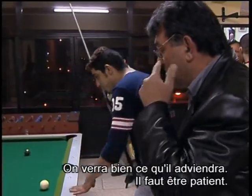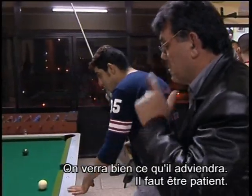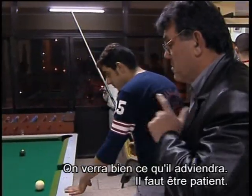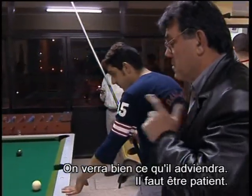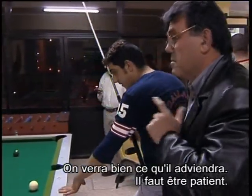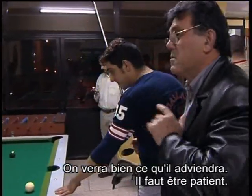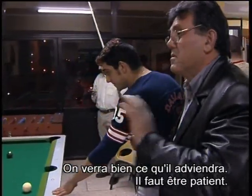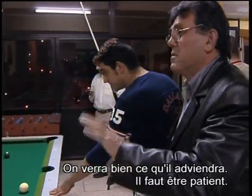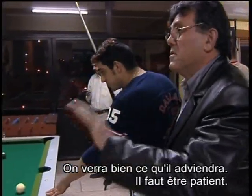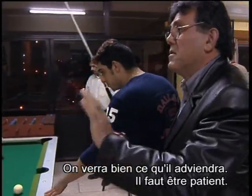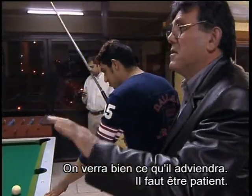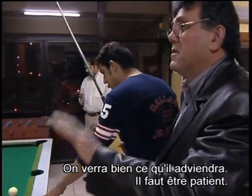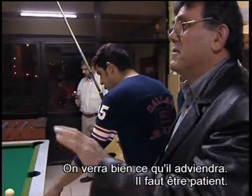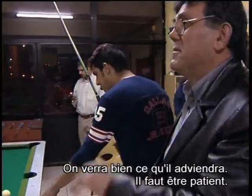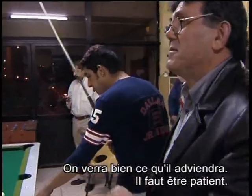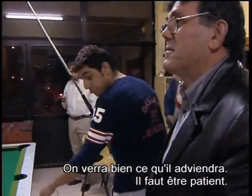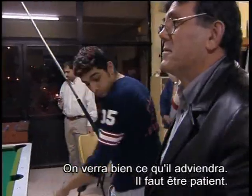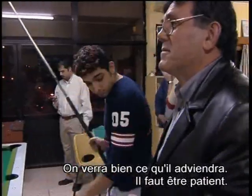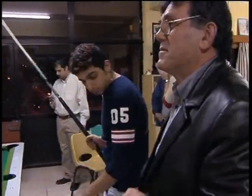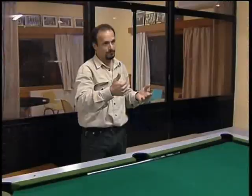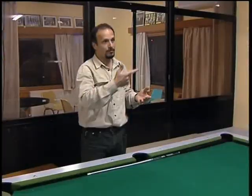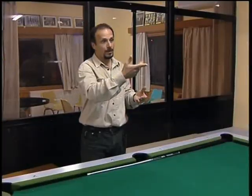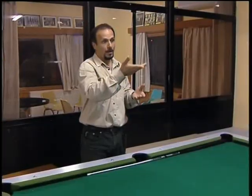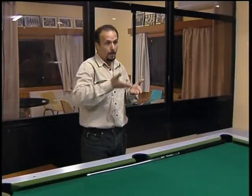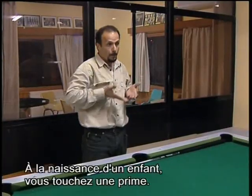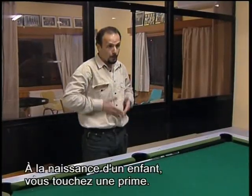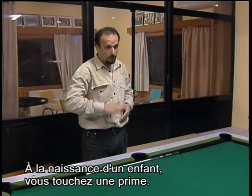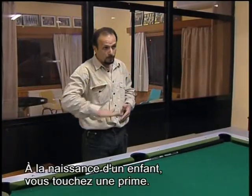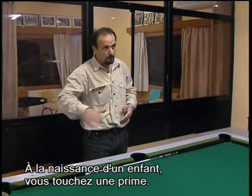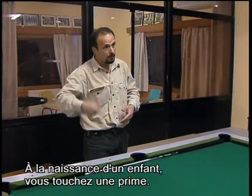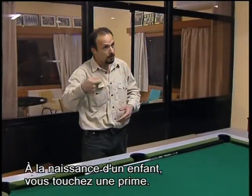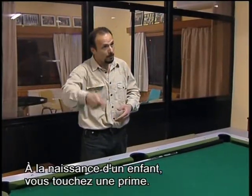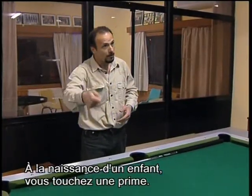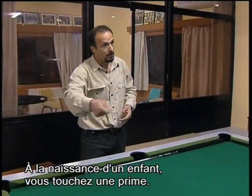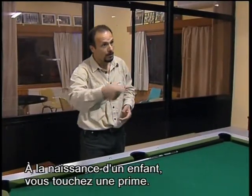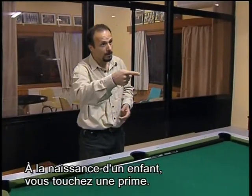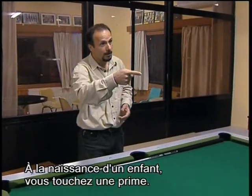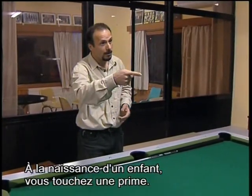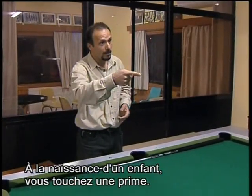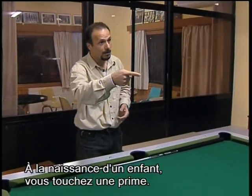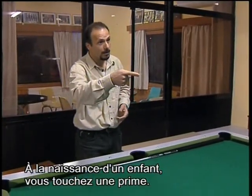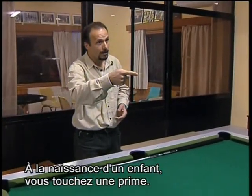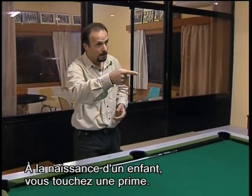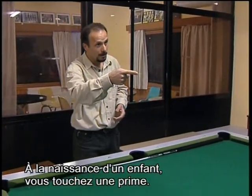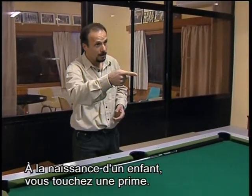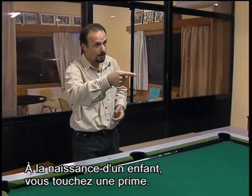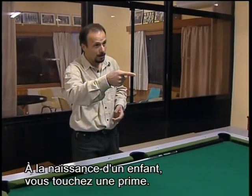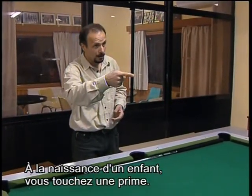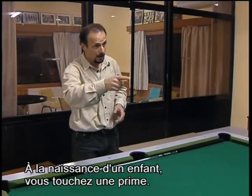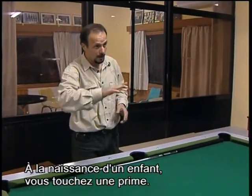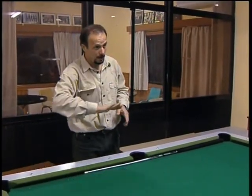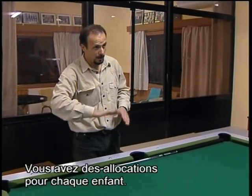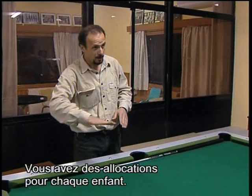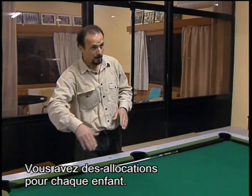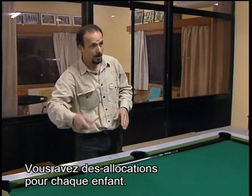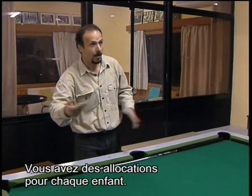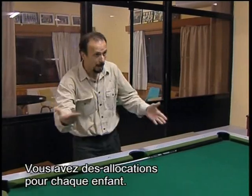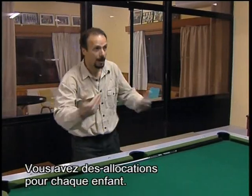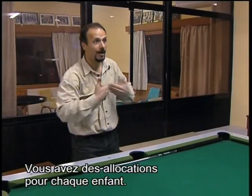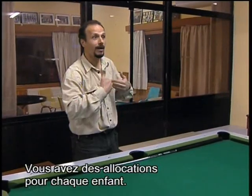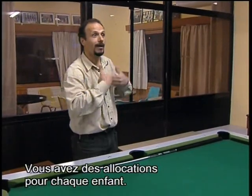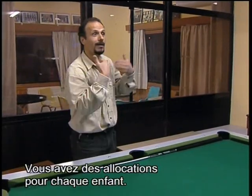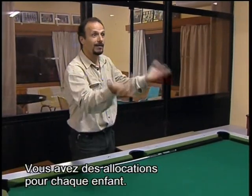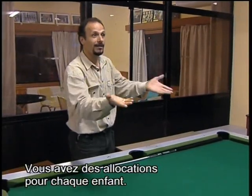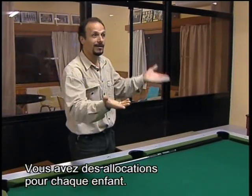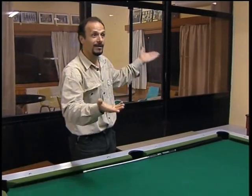On verra bien ce qu'il adviendra. Il faut être patient. Quand vous avez des enfants, à la naissance, vous touchez une prime. Vous avez des